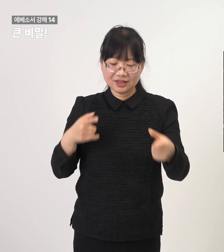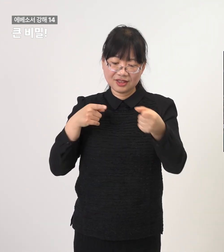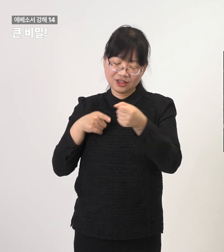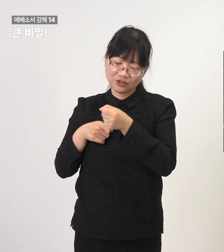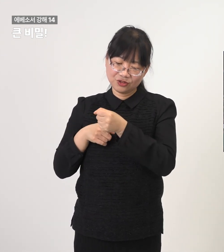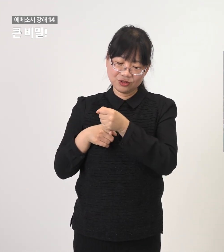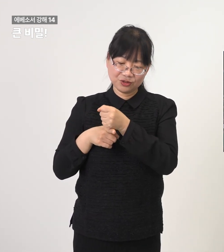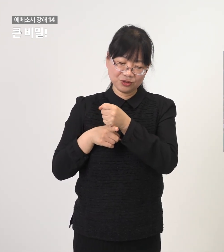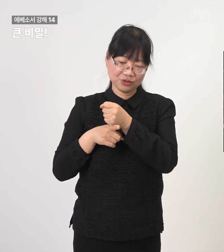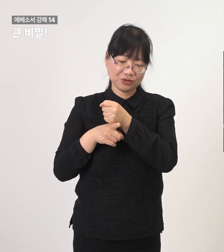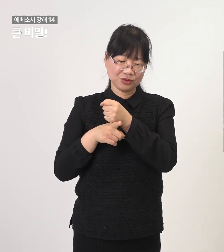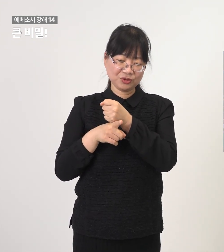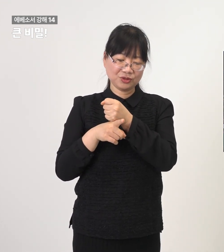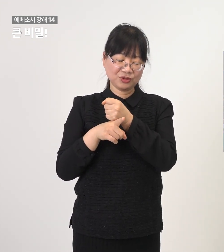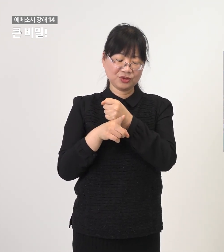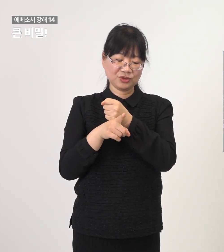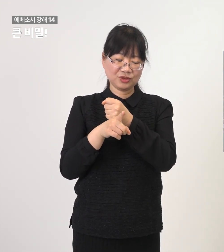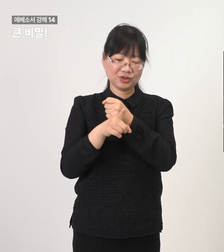이유